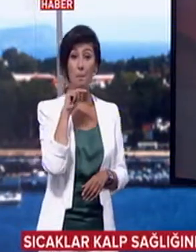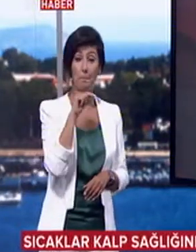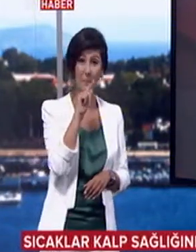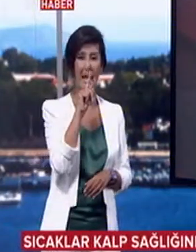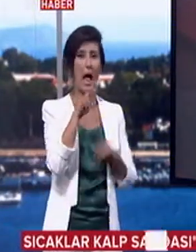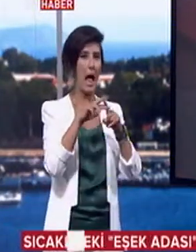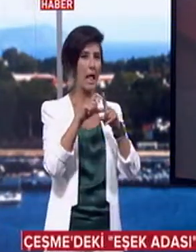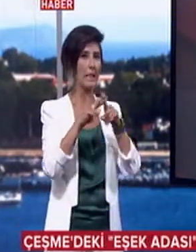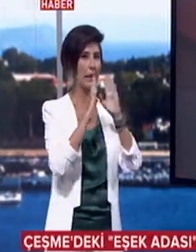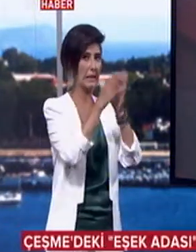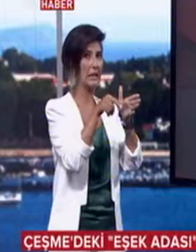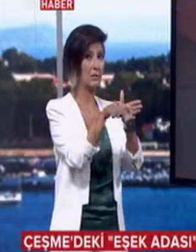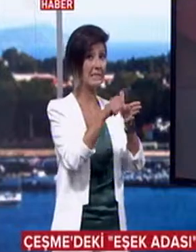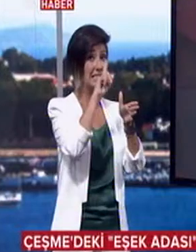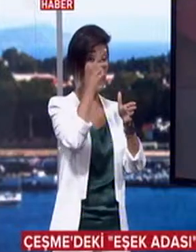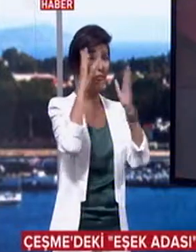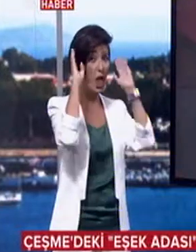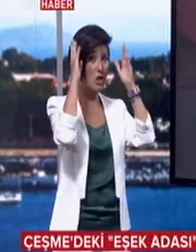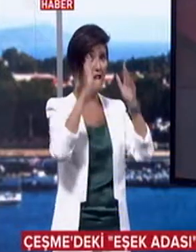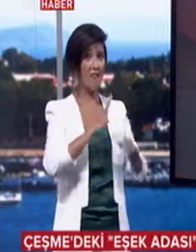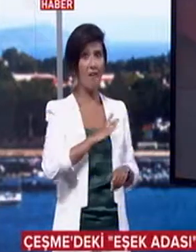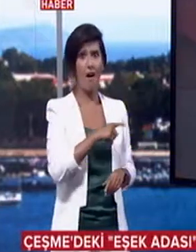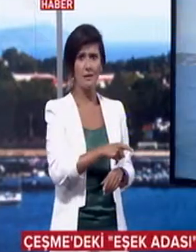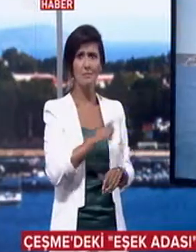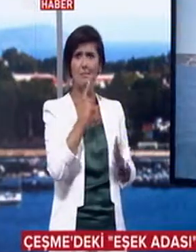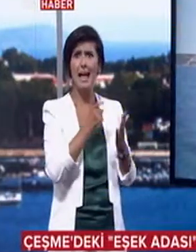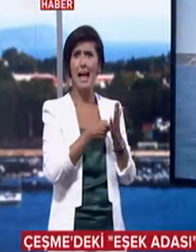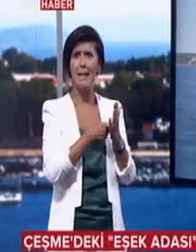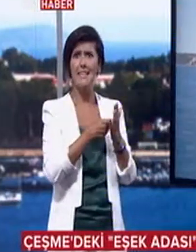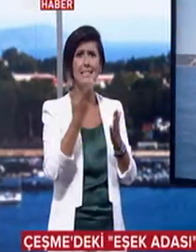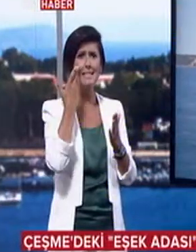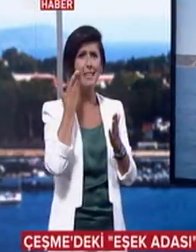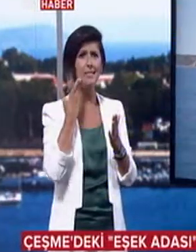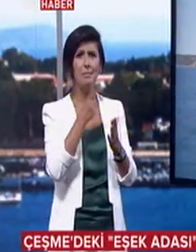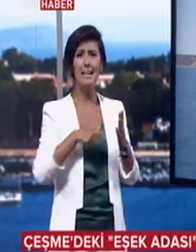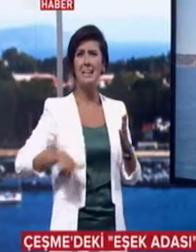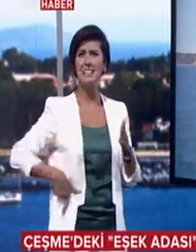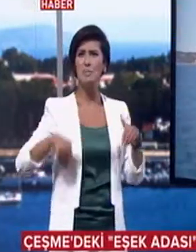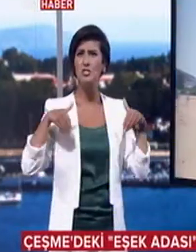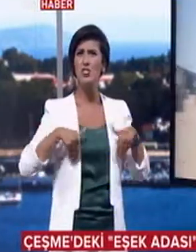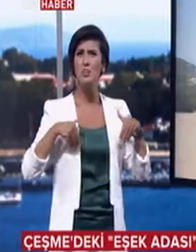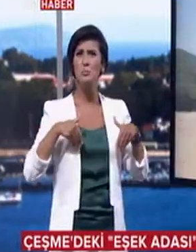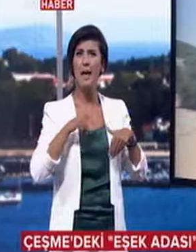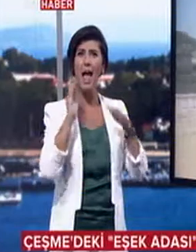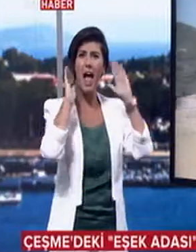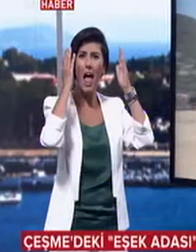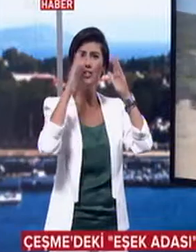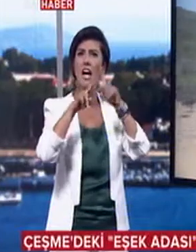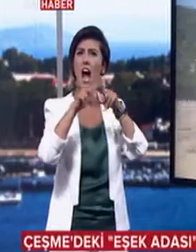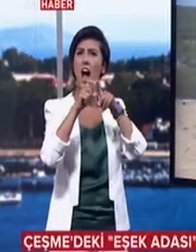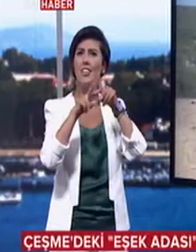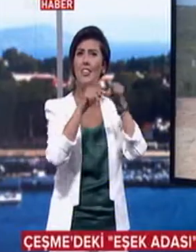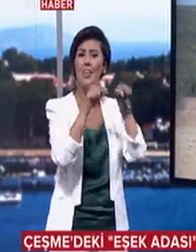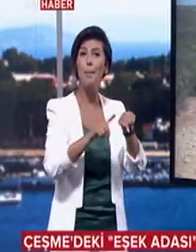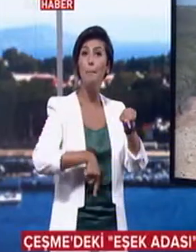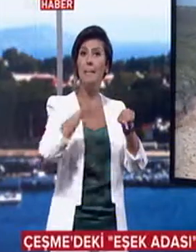Bir adaya gideceğiz ve bu adada sadece eşekler yaşıyor. Adını sevimli sakinlerinden alan İzmir'in Çeşme ilçesi açıklarındaki Eşek